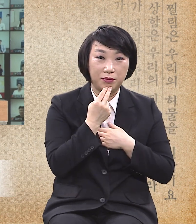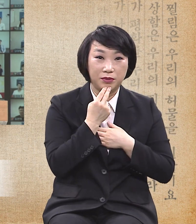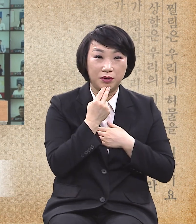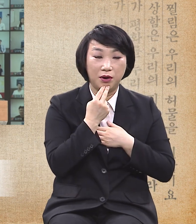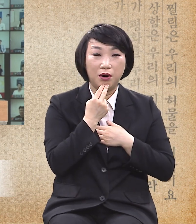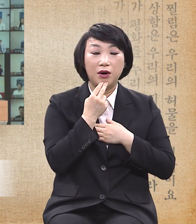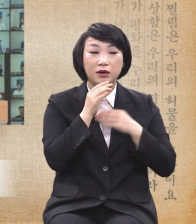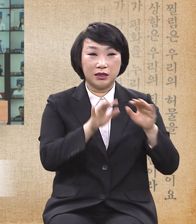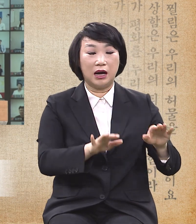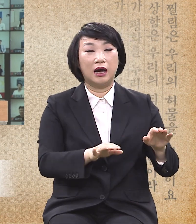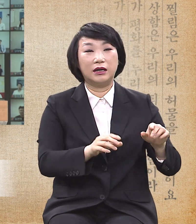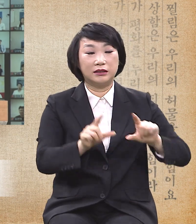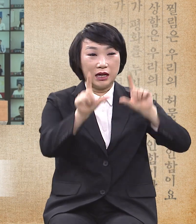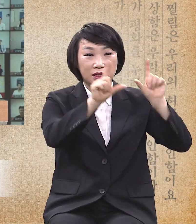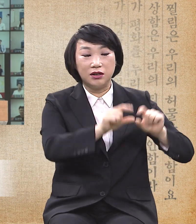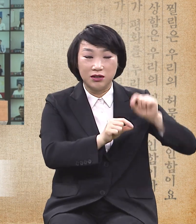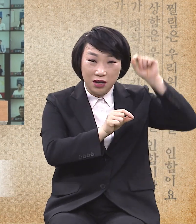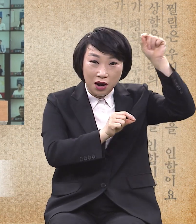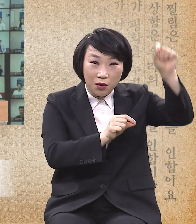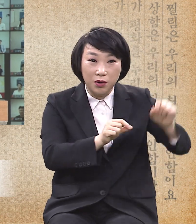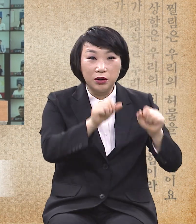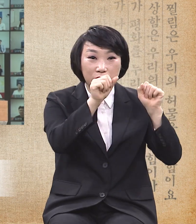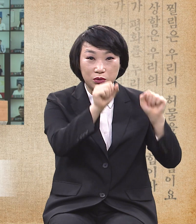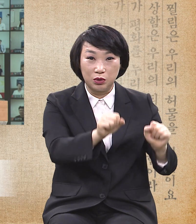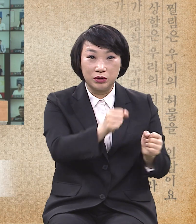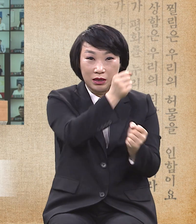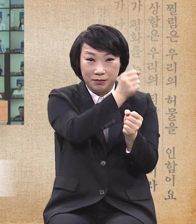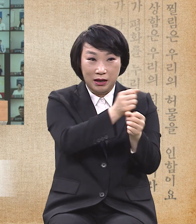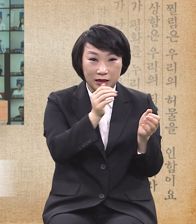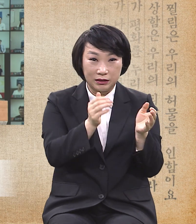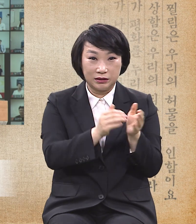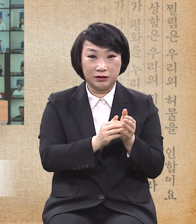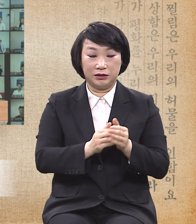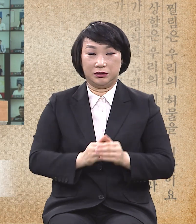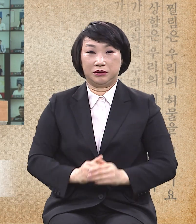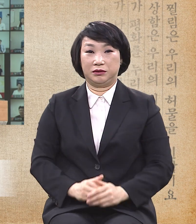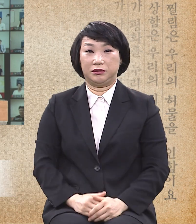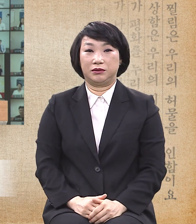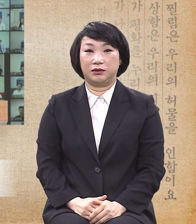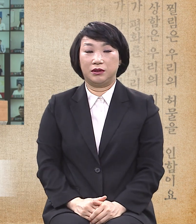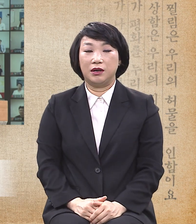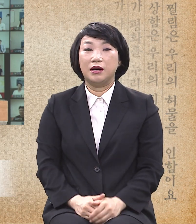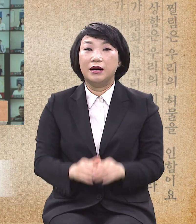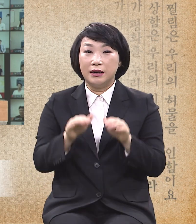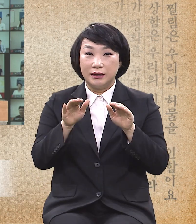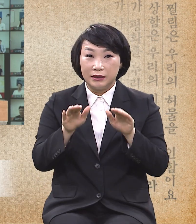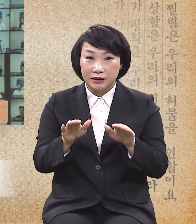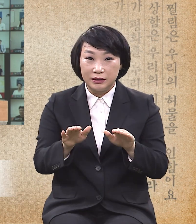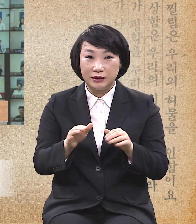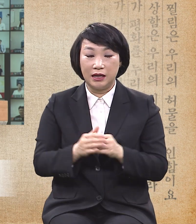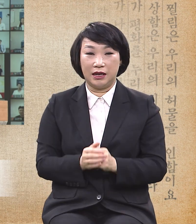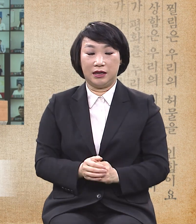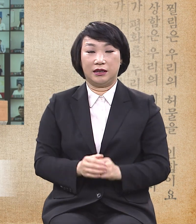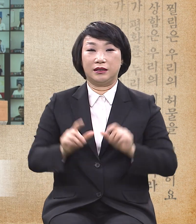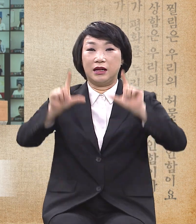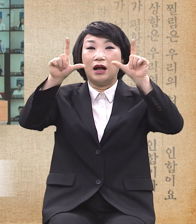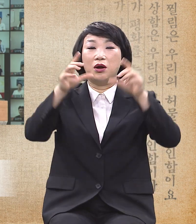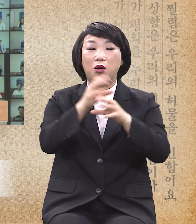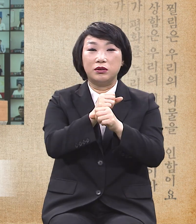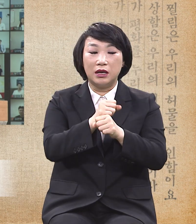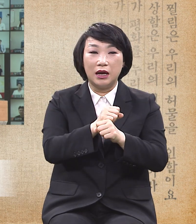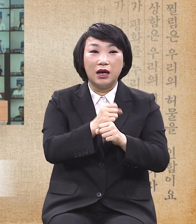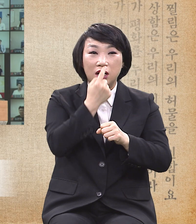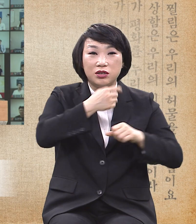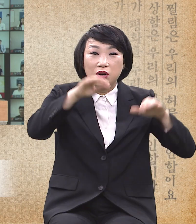존재로 그냥 영원한 존재로 만들었습니다. 그러나 어느 날